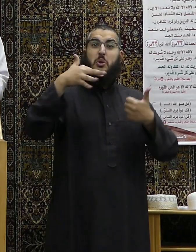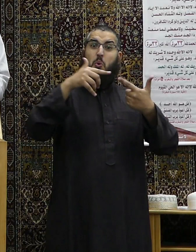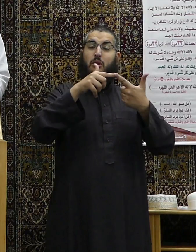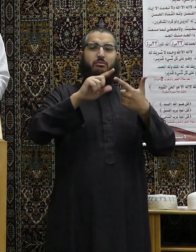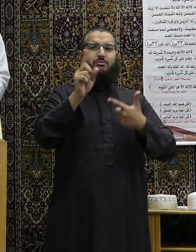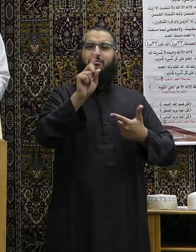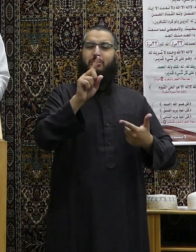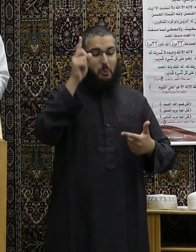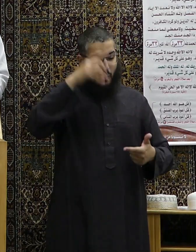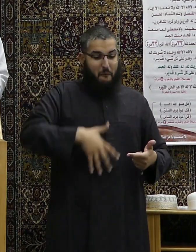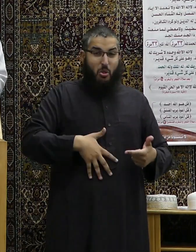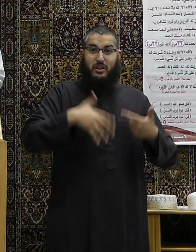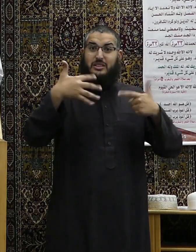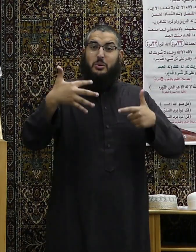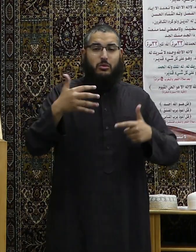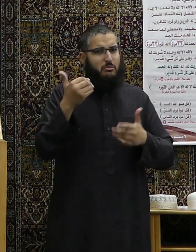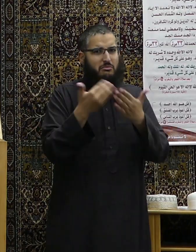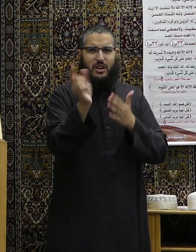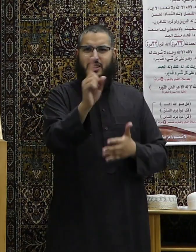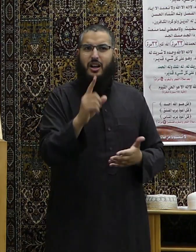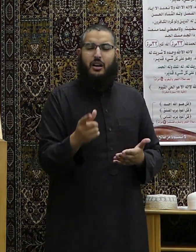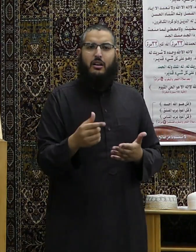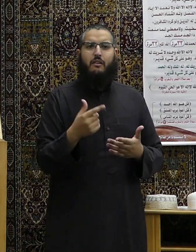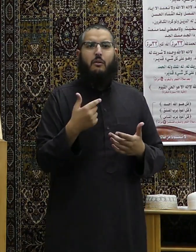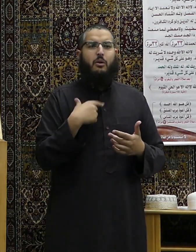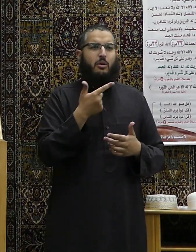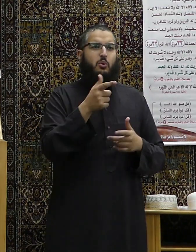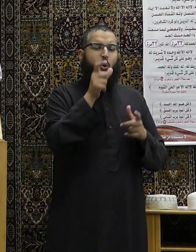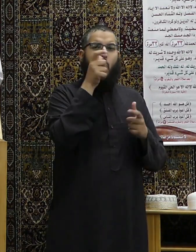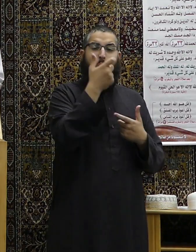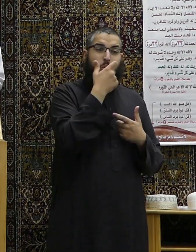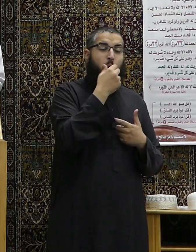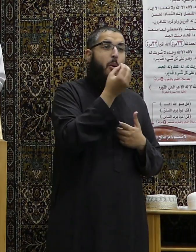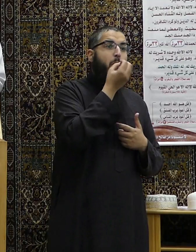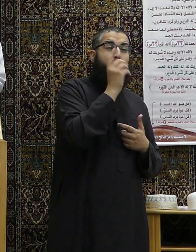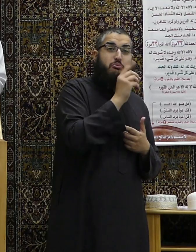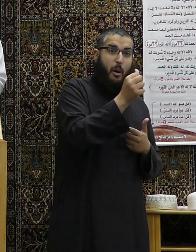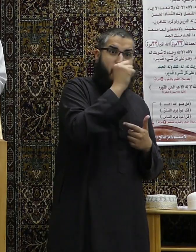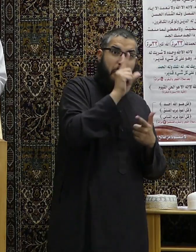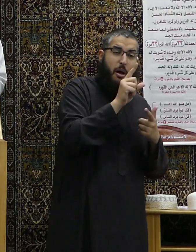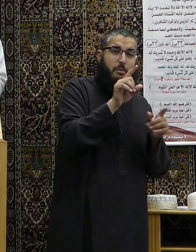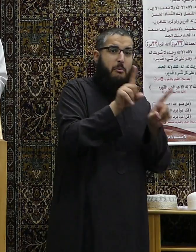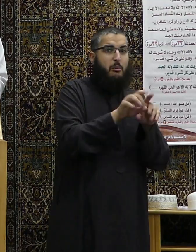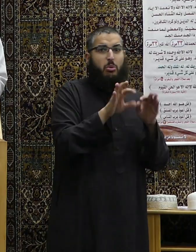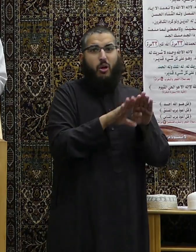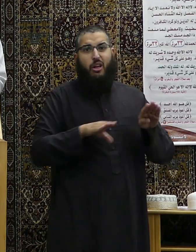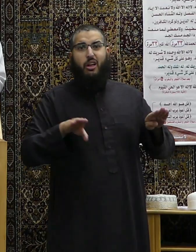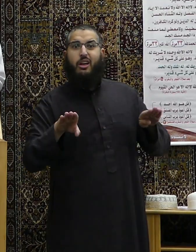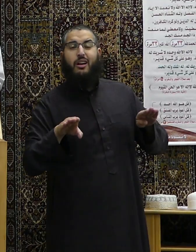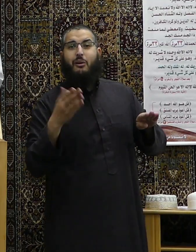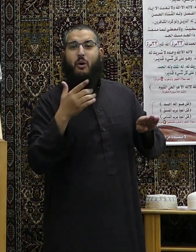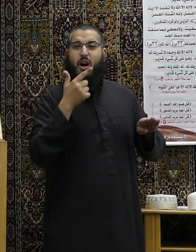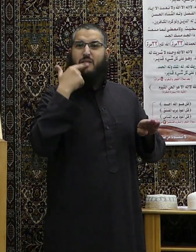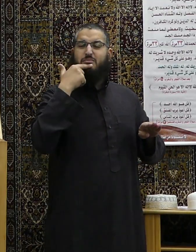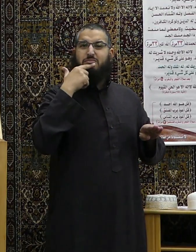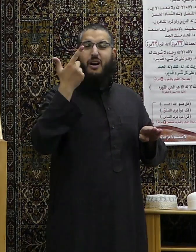boire. Mais mon frère, toi tu t'abstiens de manger et de boire et de l'autre côté tu parles sur le dos des gens. Tu manges la chair